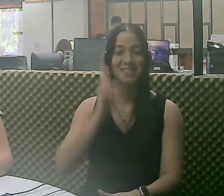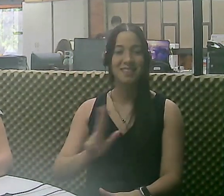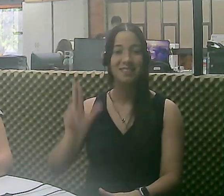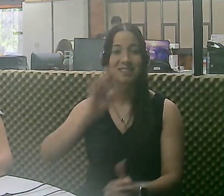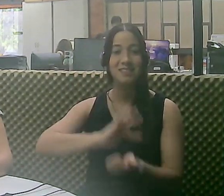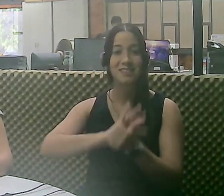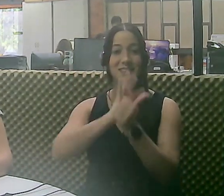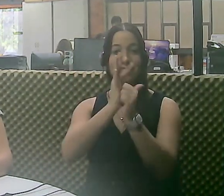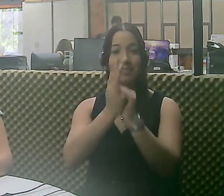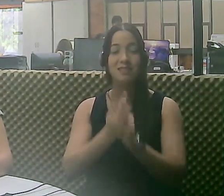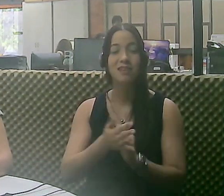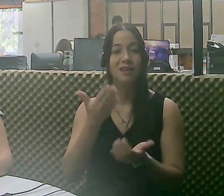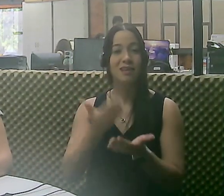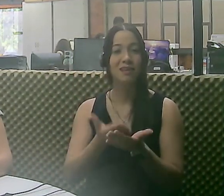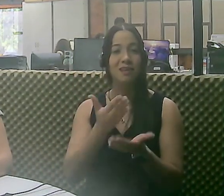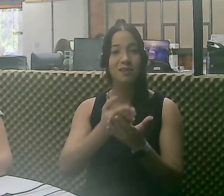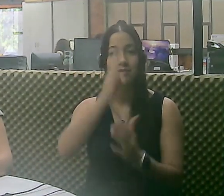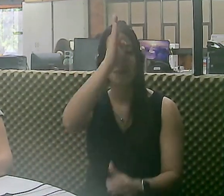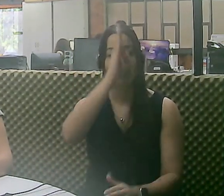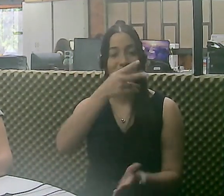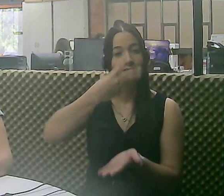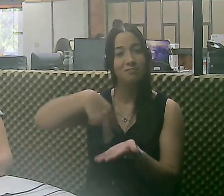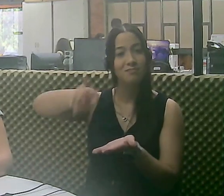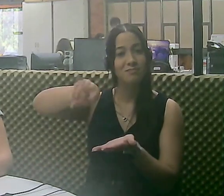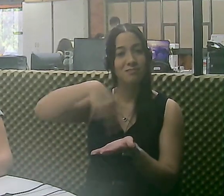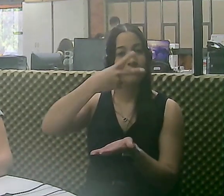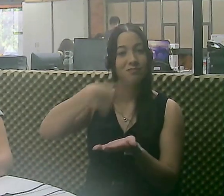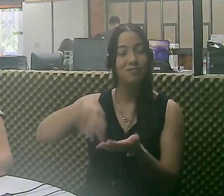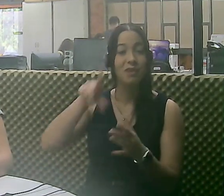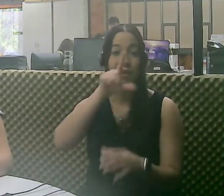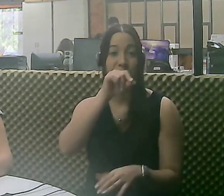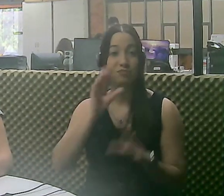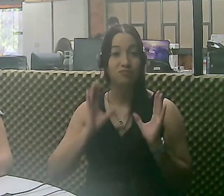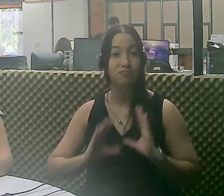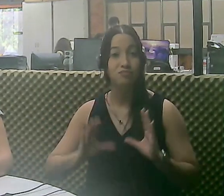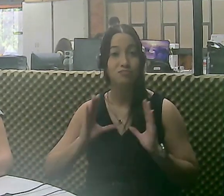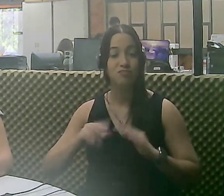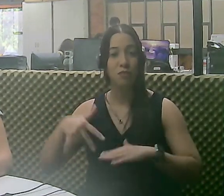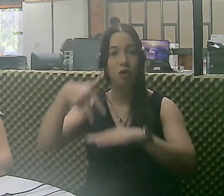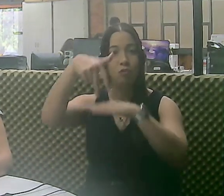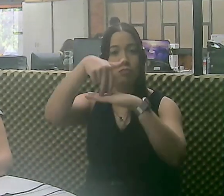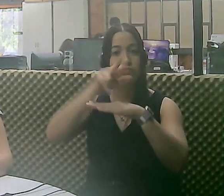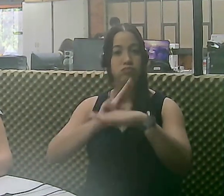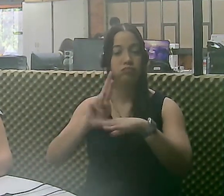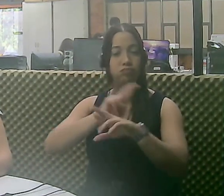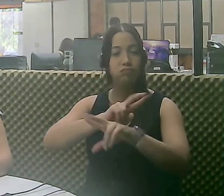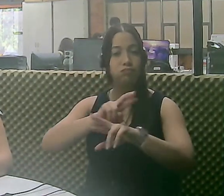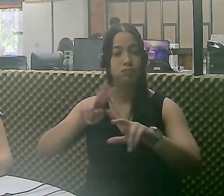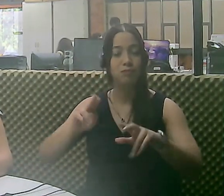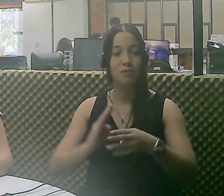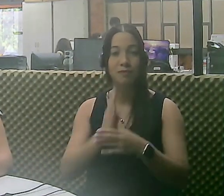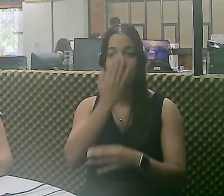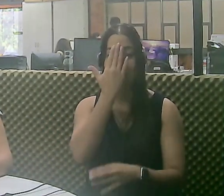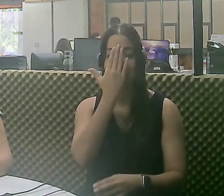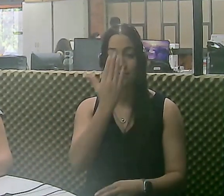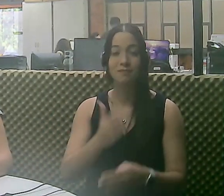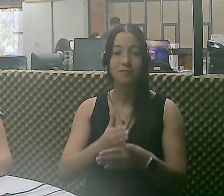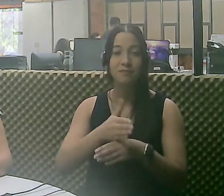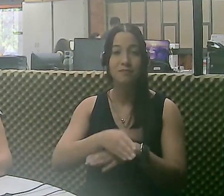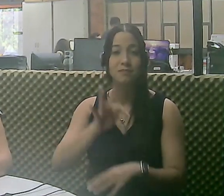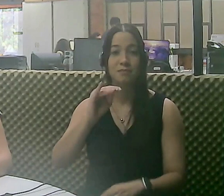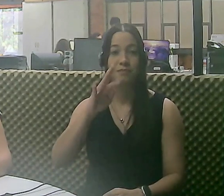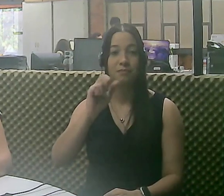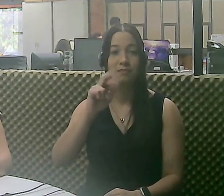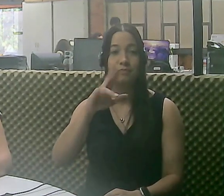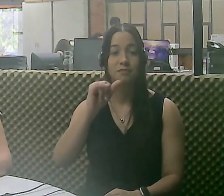meio da FUTEL, oferece aulas gratuitas de Mix Dance no Parque do Sabiá, no palco multiuso, próximo à entrada do Tibere, às